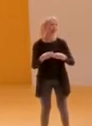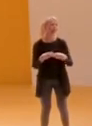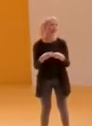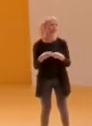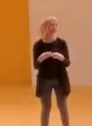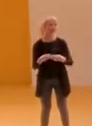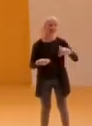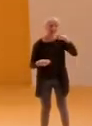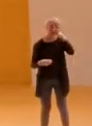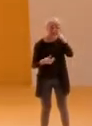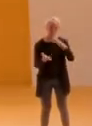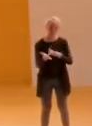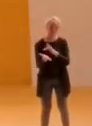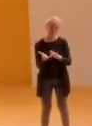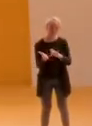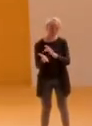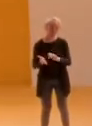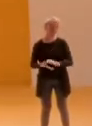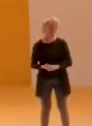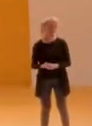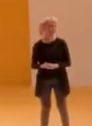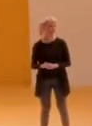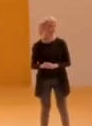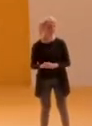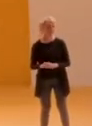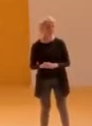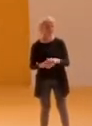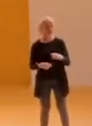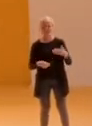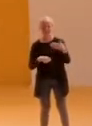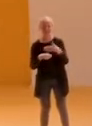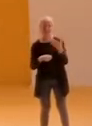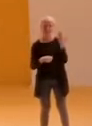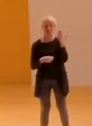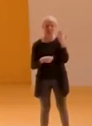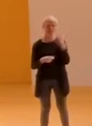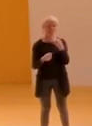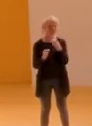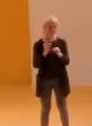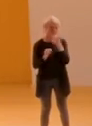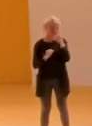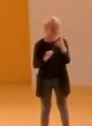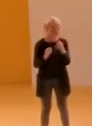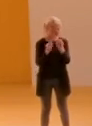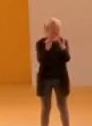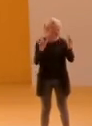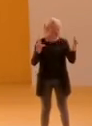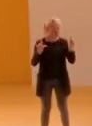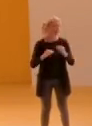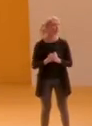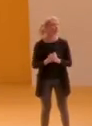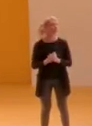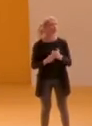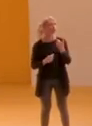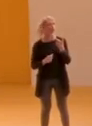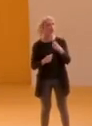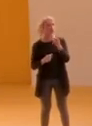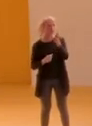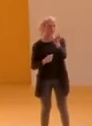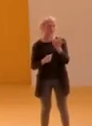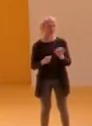telefony komórkowe tutaj też macie państwo bardziej to wyszczególnione w ostatnim czasie to adaptację zmierzającą do 100%